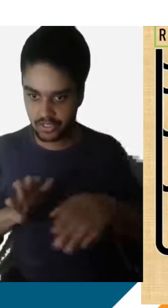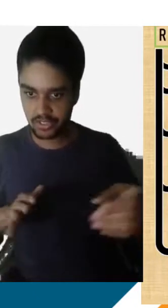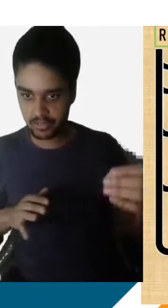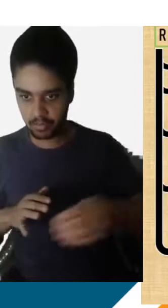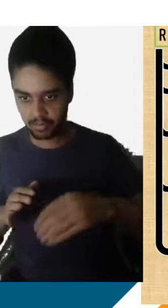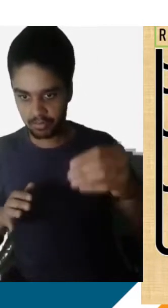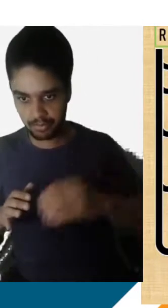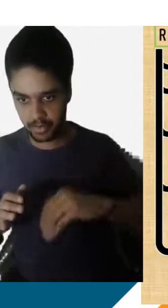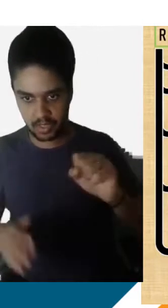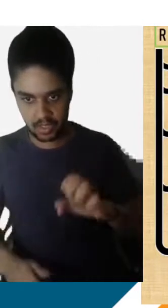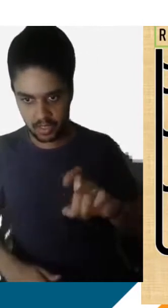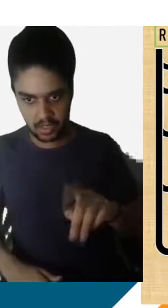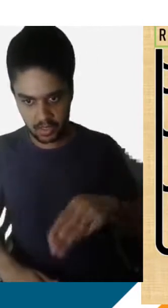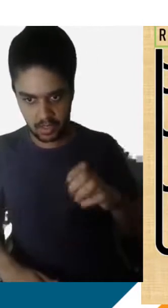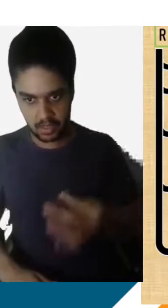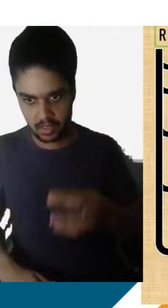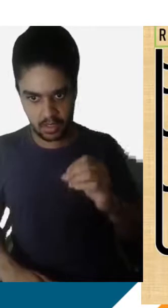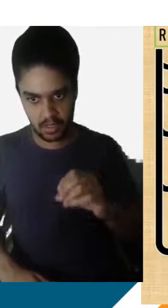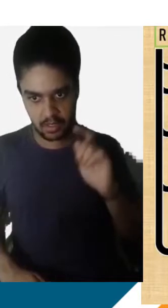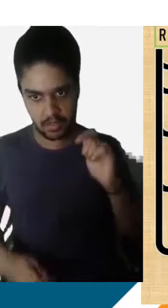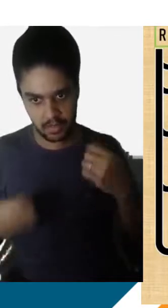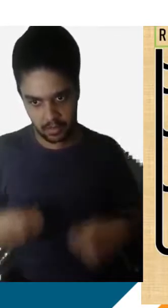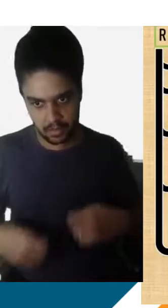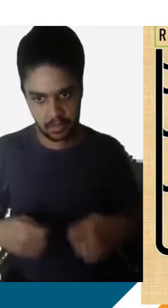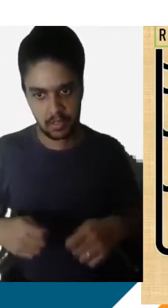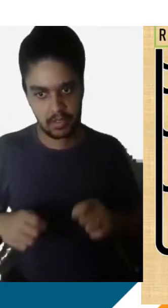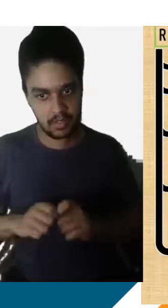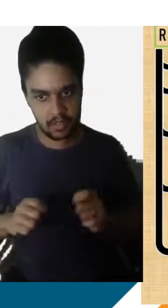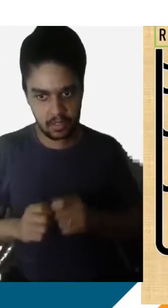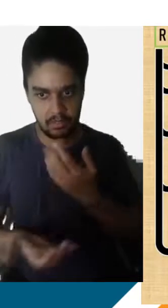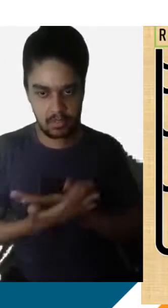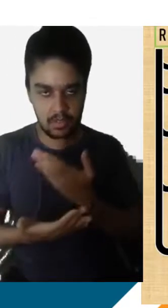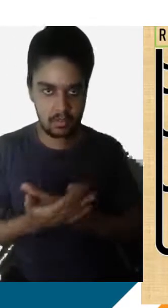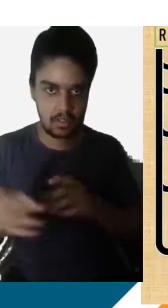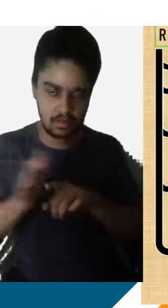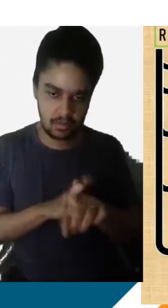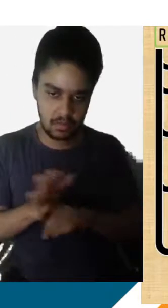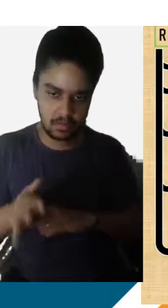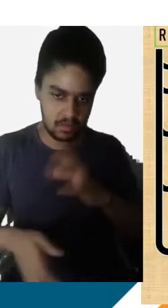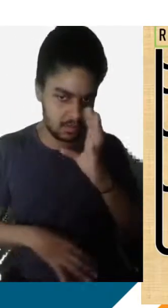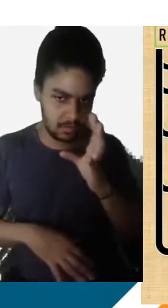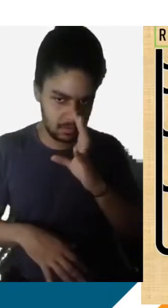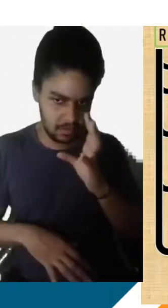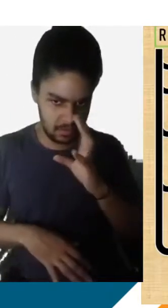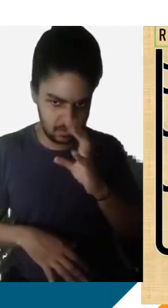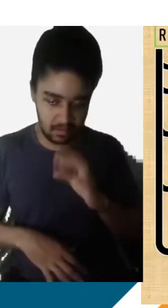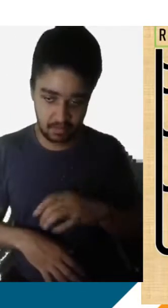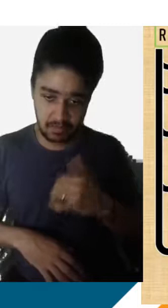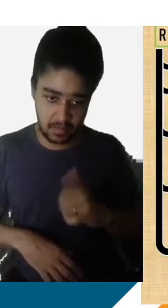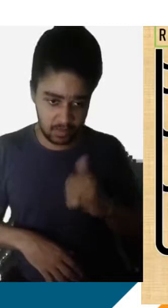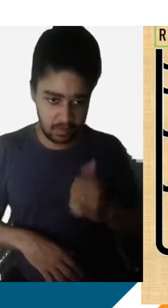esses sedimentos. E para isso era preciso fazer um estudo, uma pesquisa para observar, né,